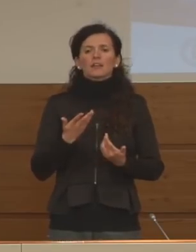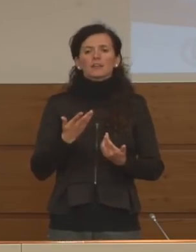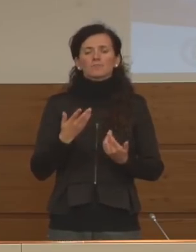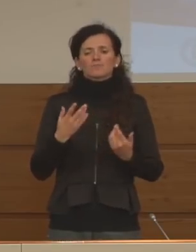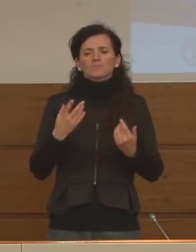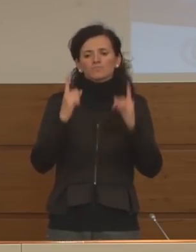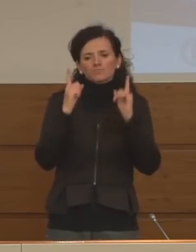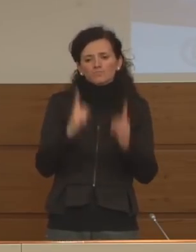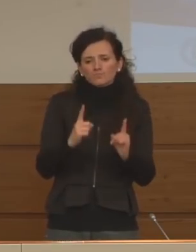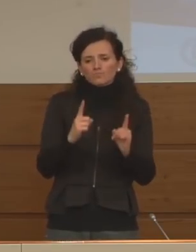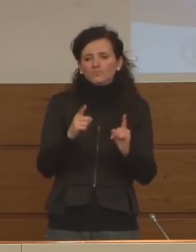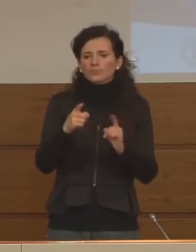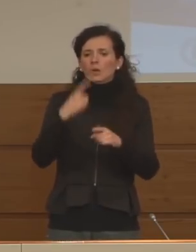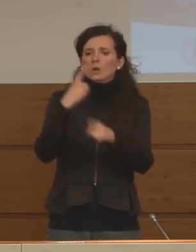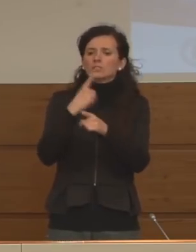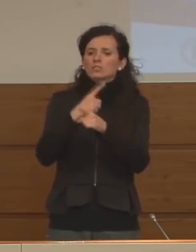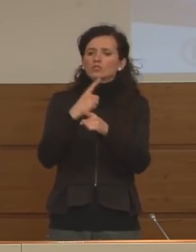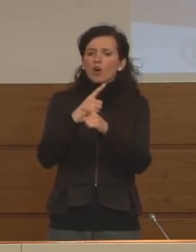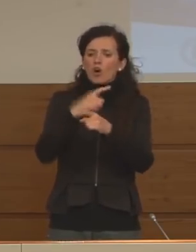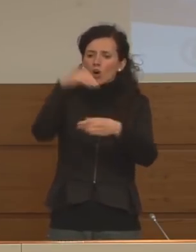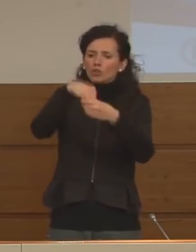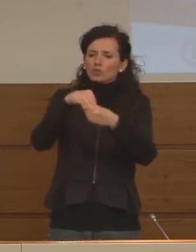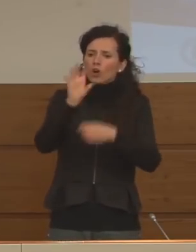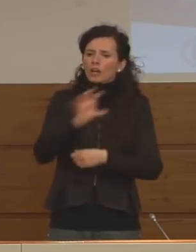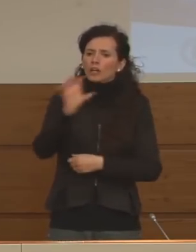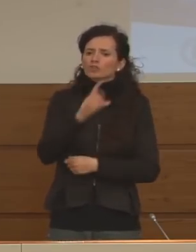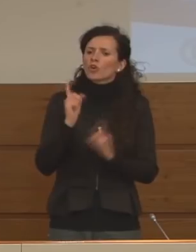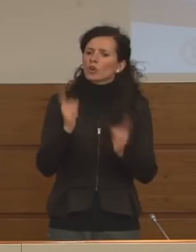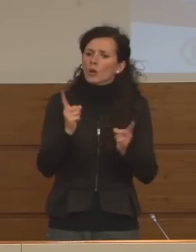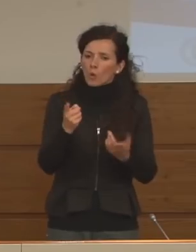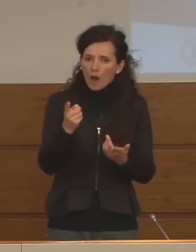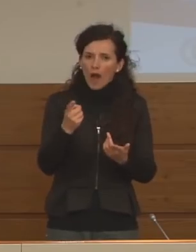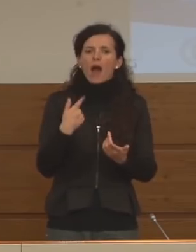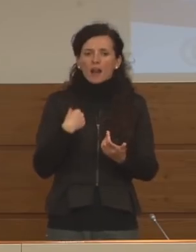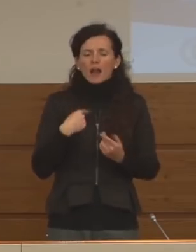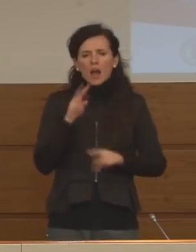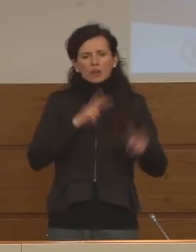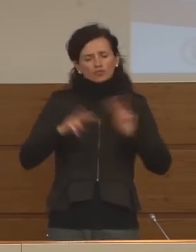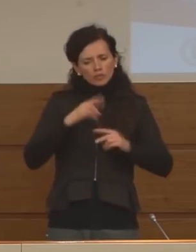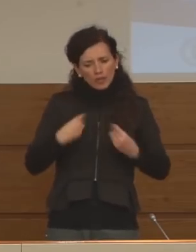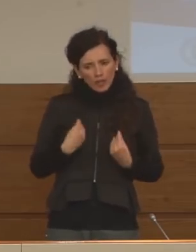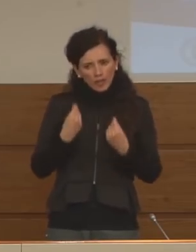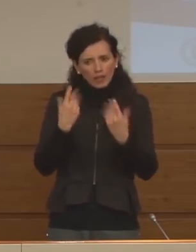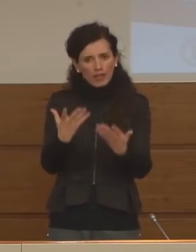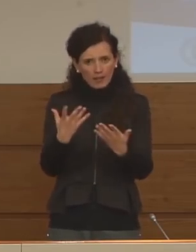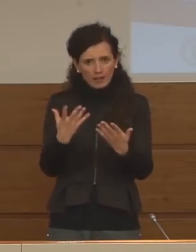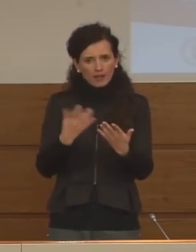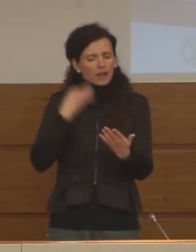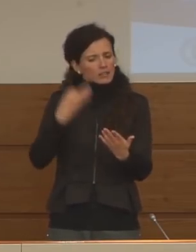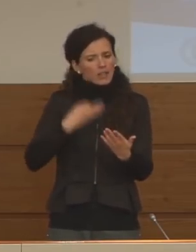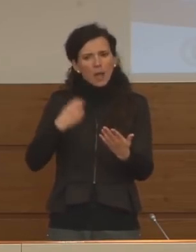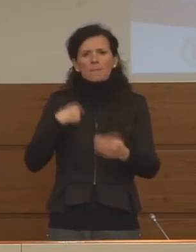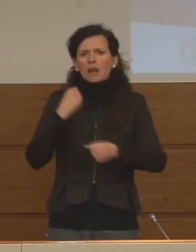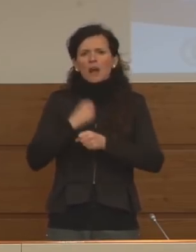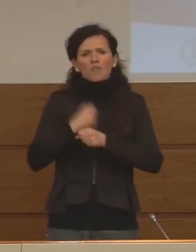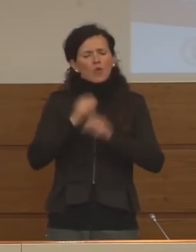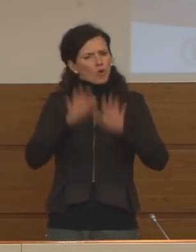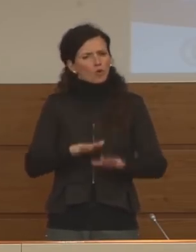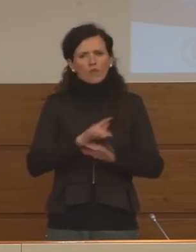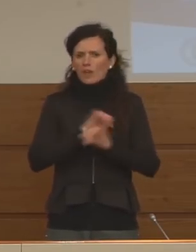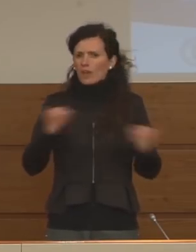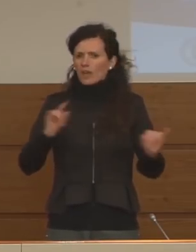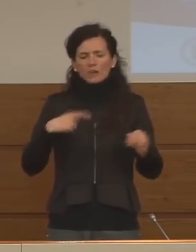fabbisogni che al loro interno emergono questo lavoro continua senza sosta